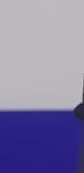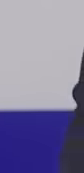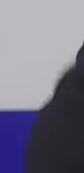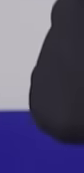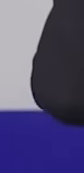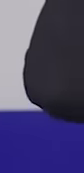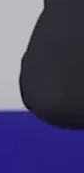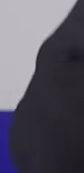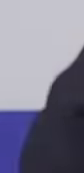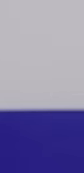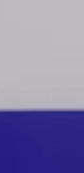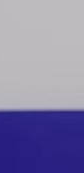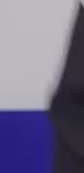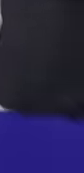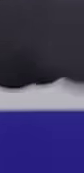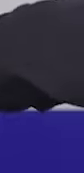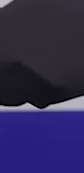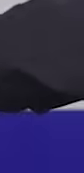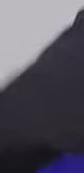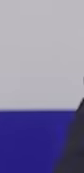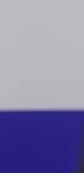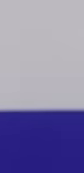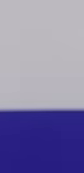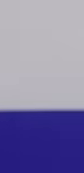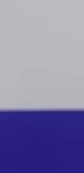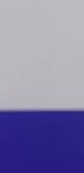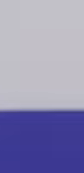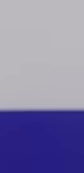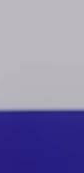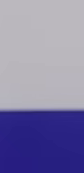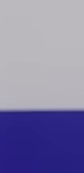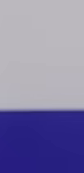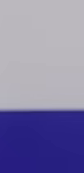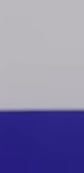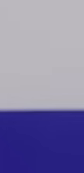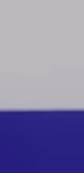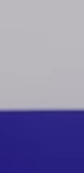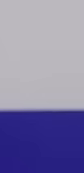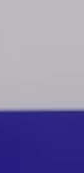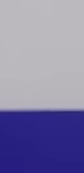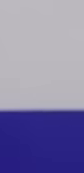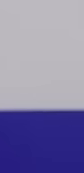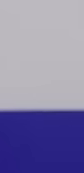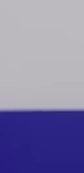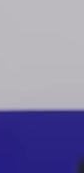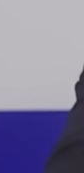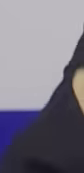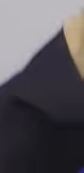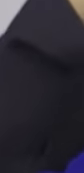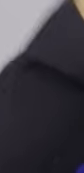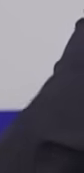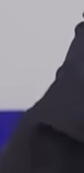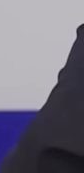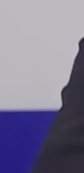인공지능 로봇이 인간 노동을 대부분 대체하는 초과학 기술의 시대가 열리고